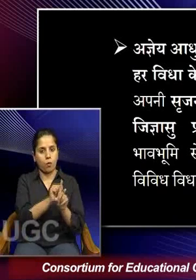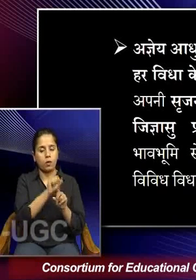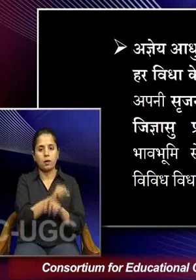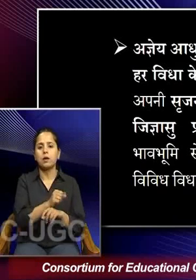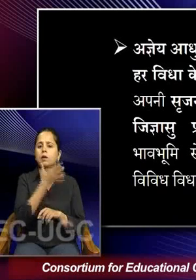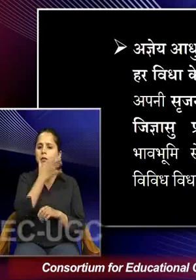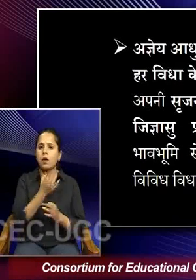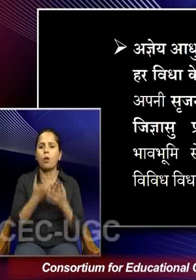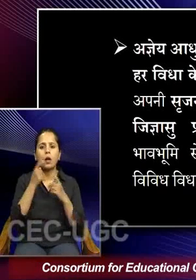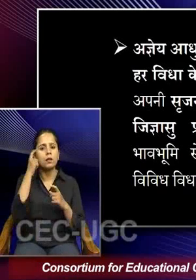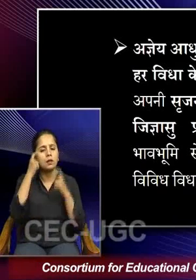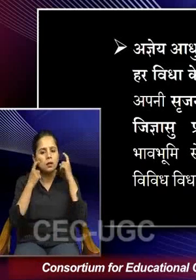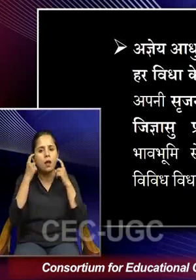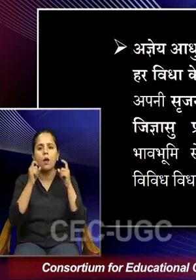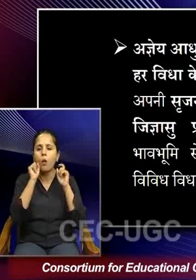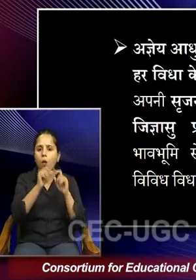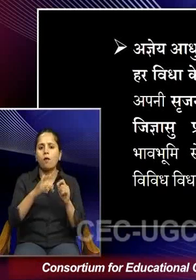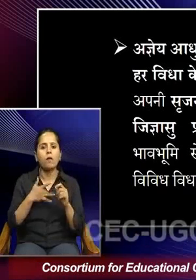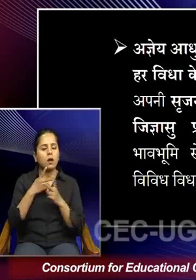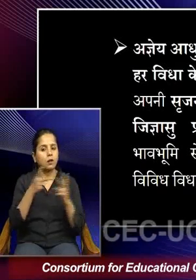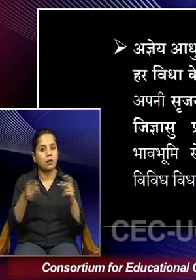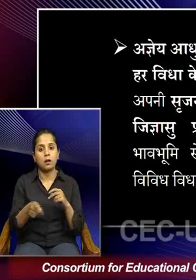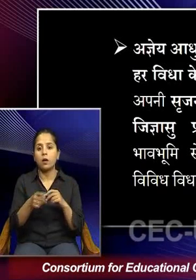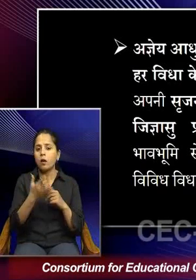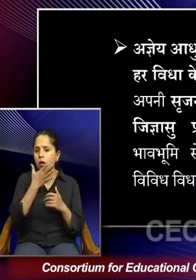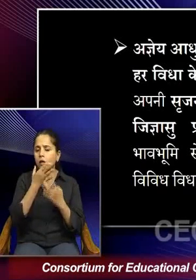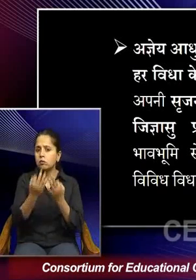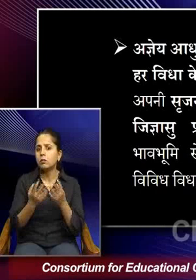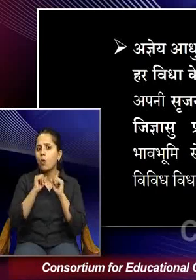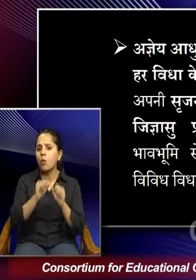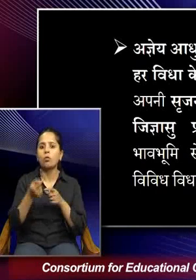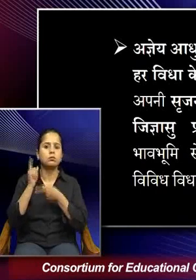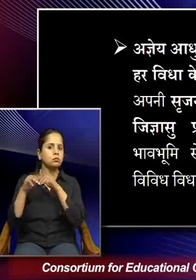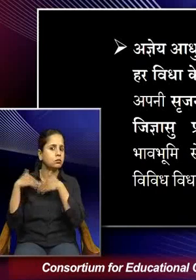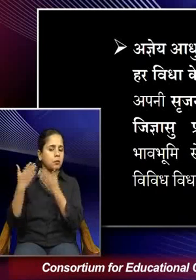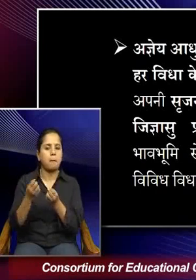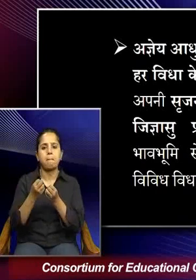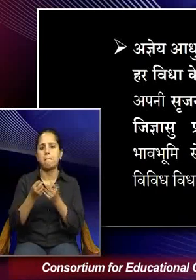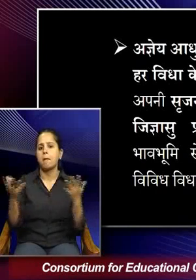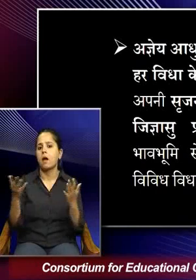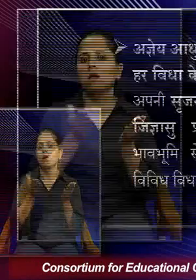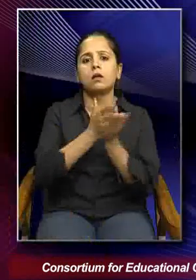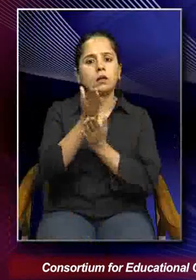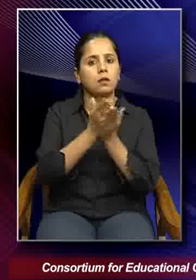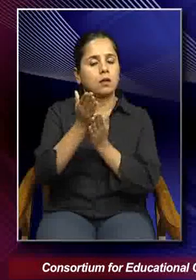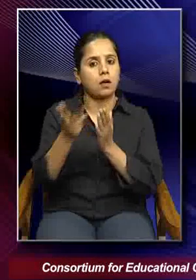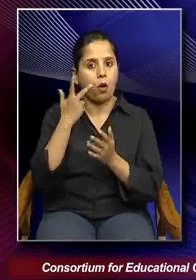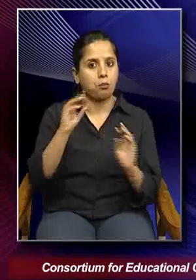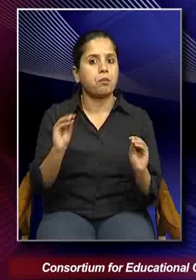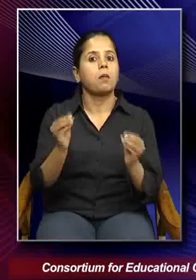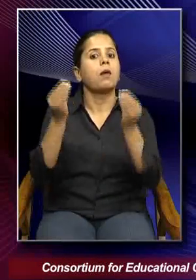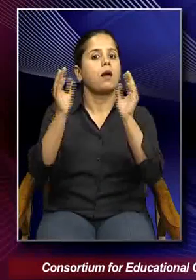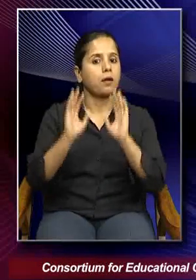चेतन इसे आधुनिक साहित्य की अनेक विधाओं को समृद्ध किया